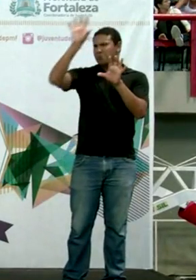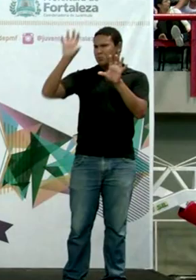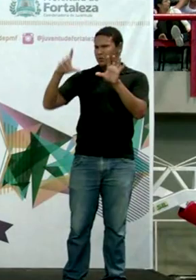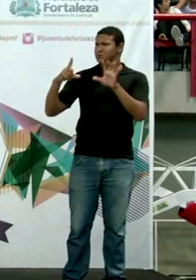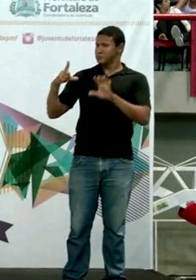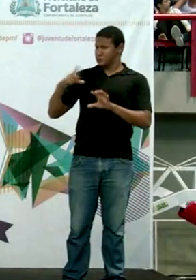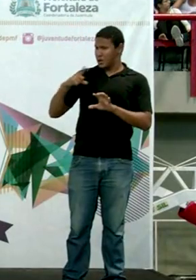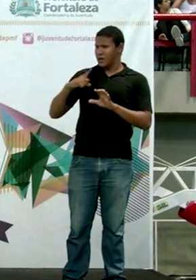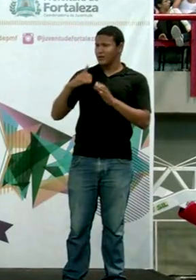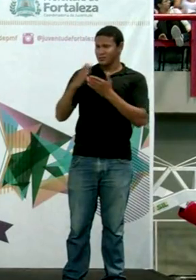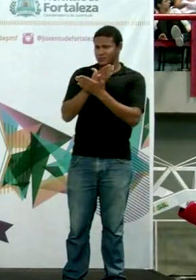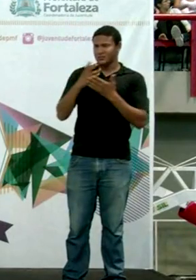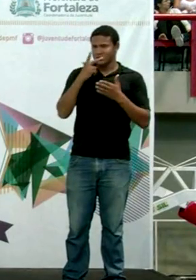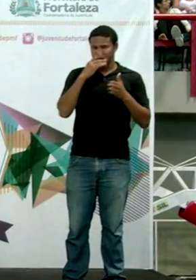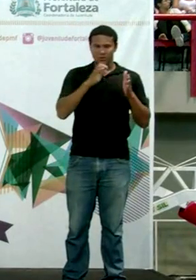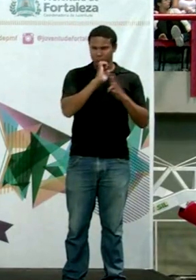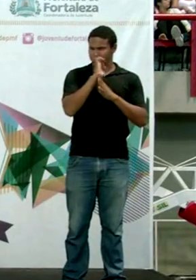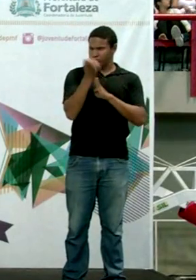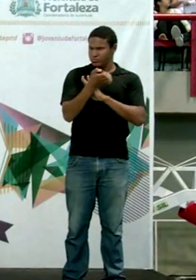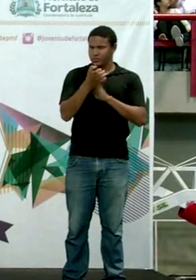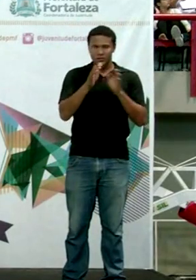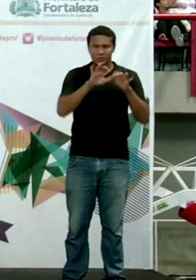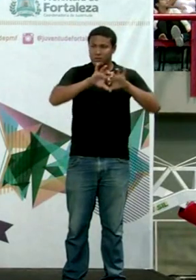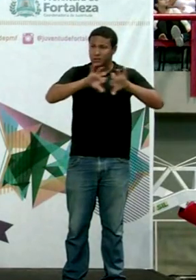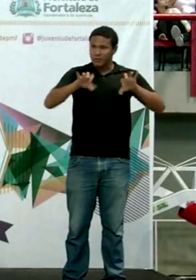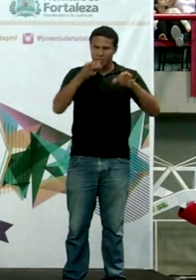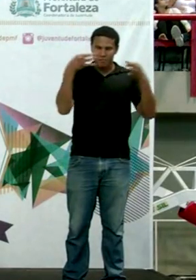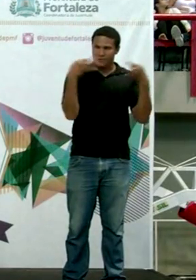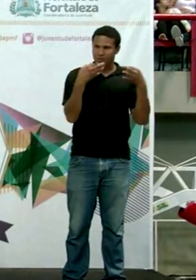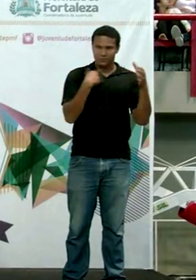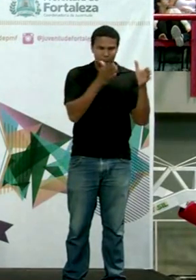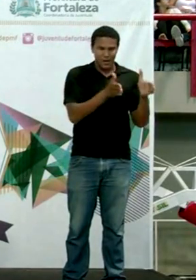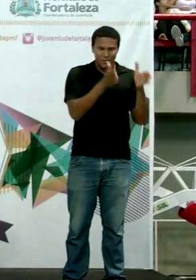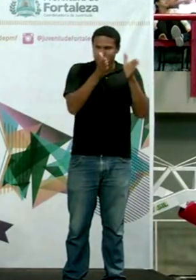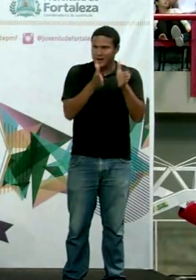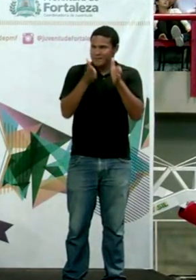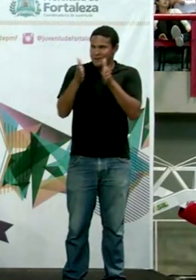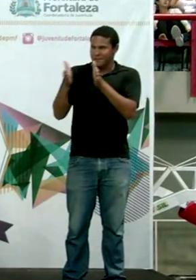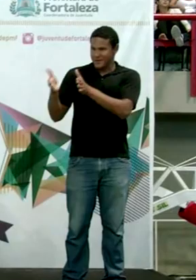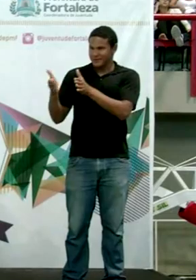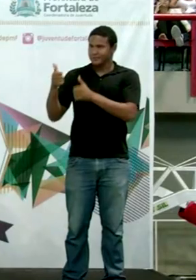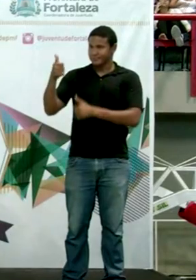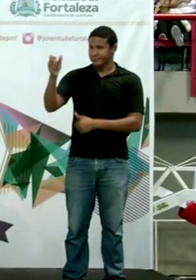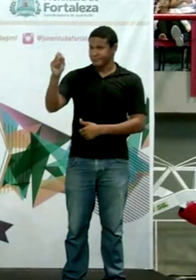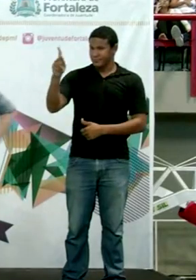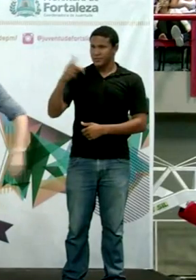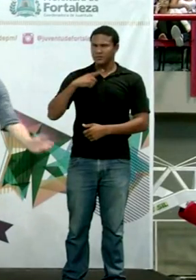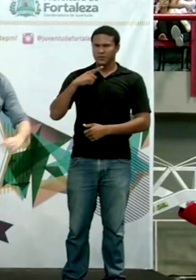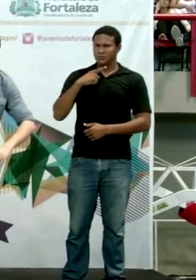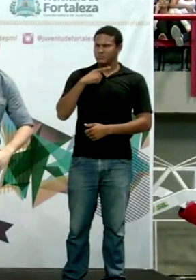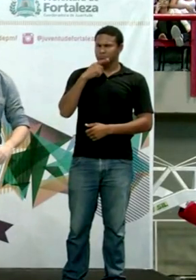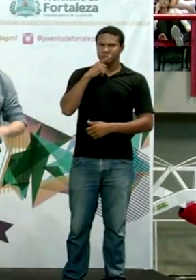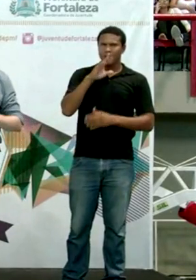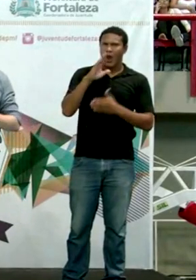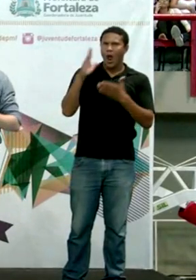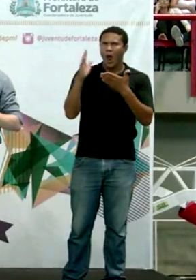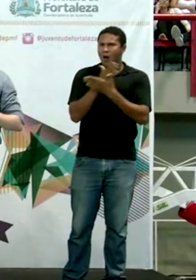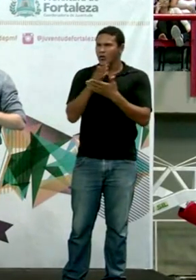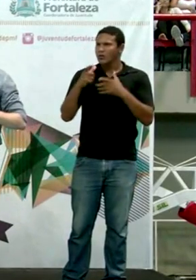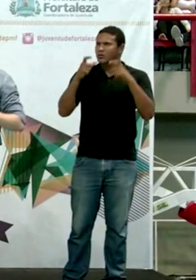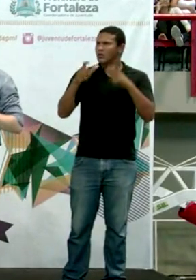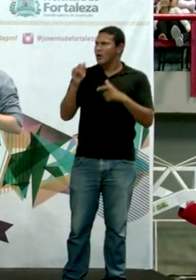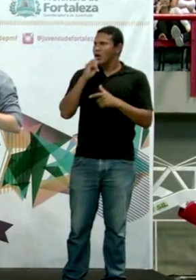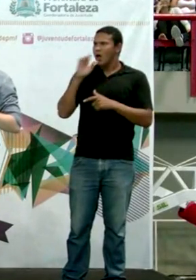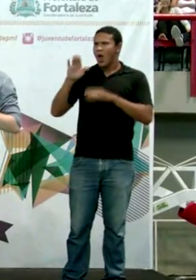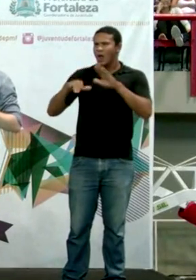o clima varia muito. Certo? Varia muito. Tem lugar, a pessoa